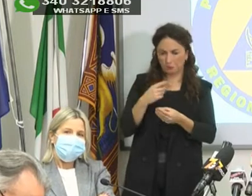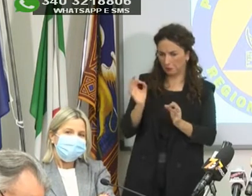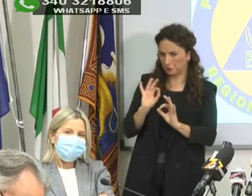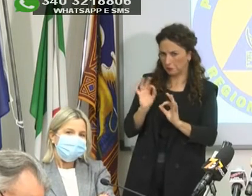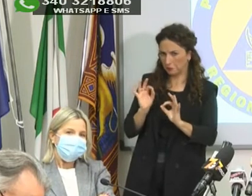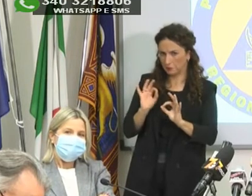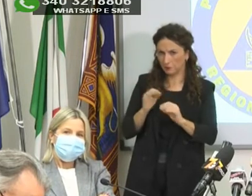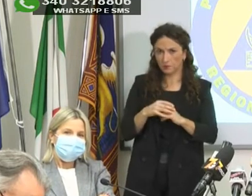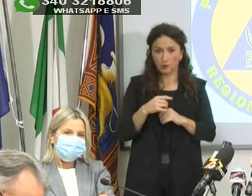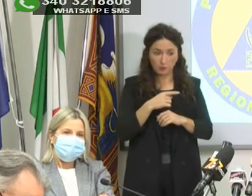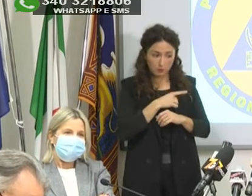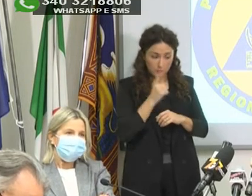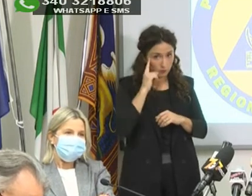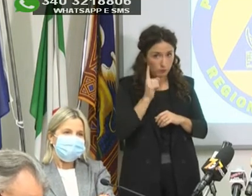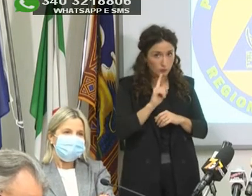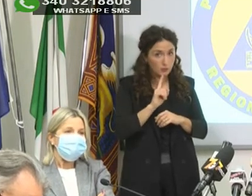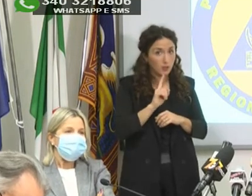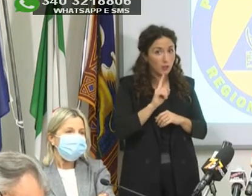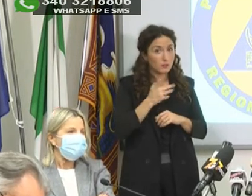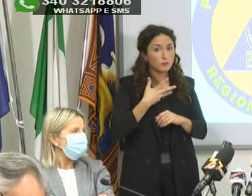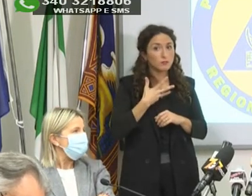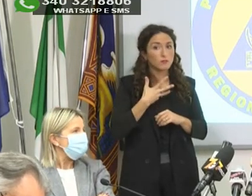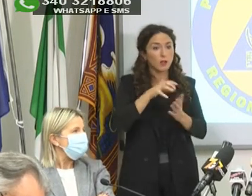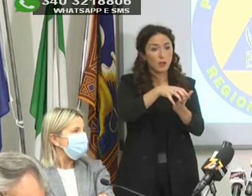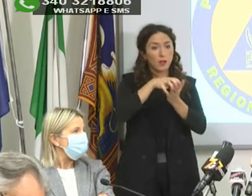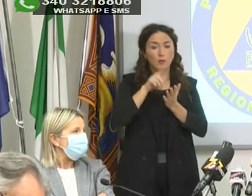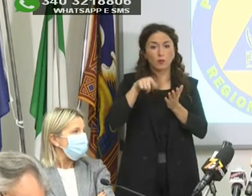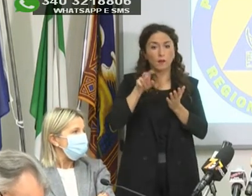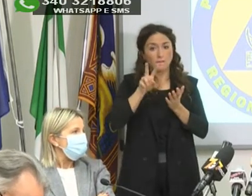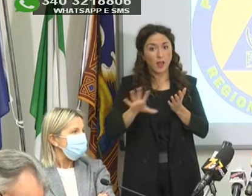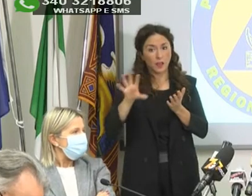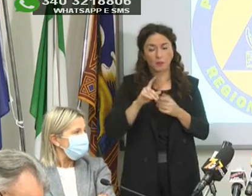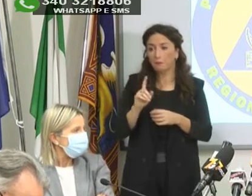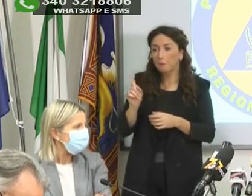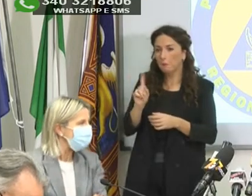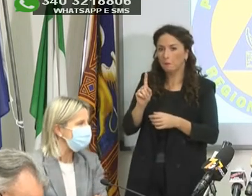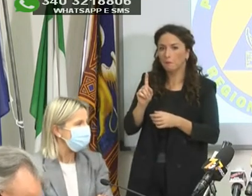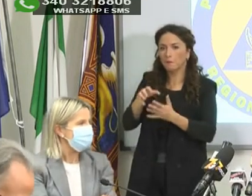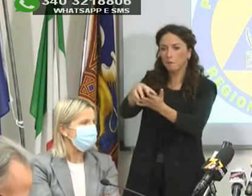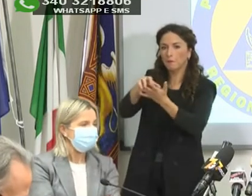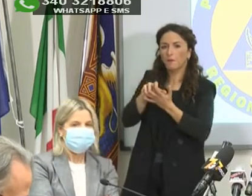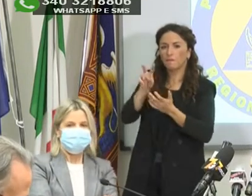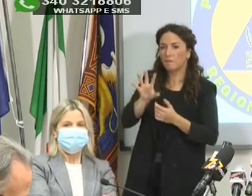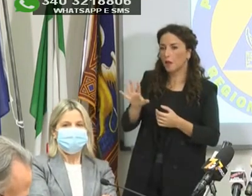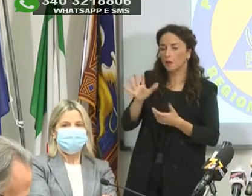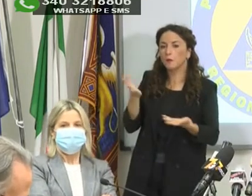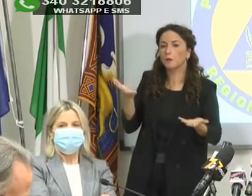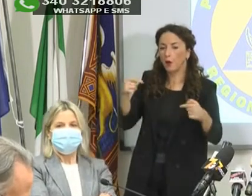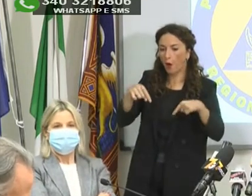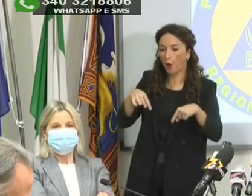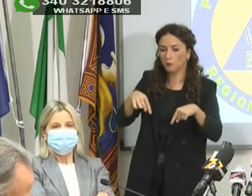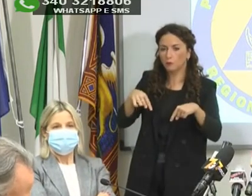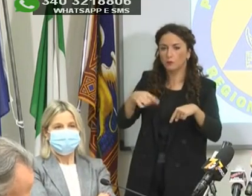Quindi non avete saputo se no. C'è una quota anche per il Veneto? No, guarda, noi la quota per il Veneto, noi abbiamo